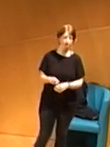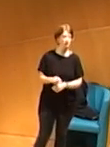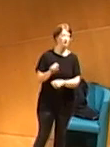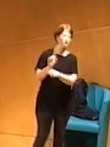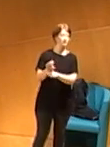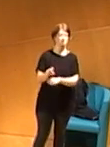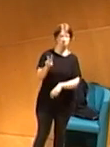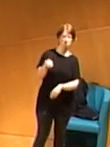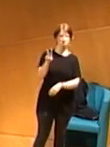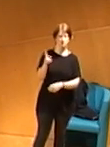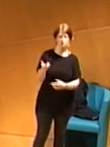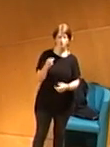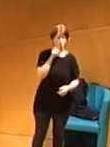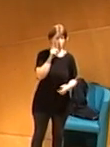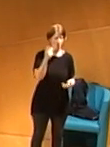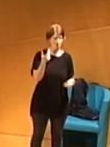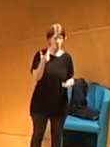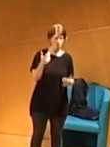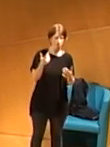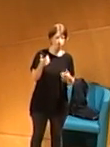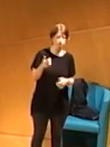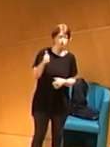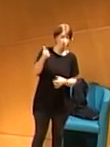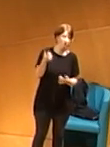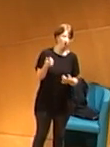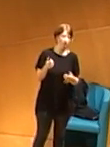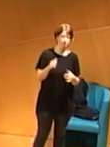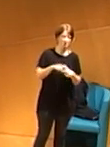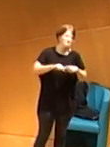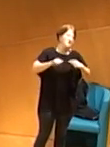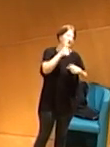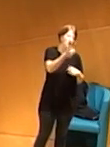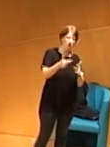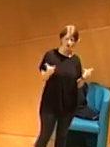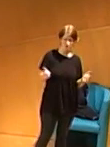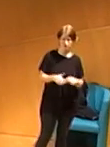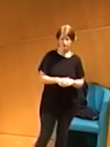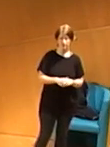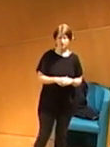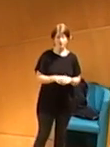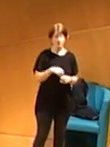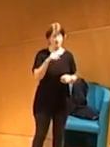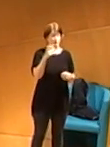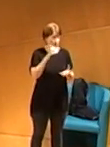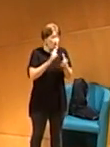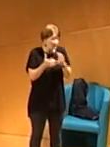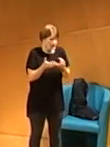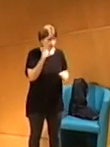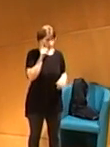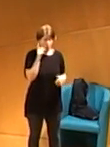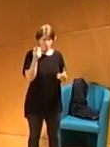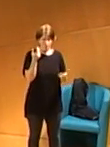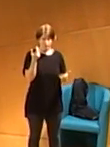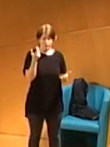faut que c'est très compliqué pour elle. J'en ai parlé à mon fils, et si vous voulez, il y a un